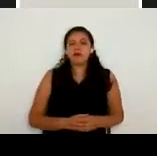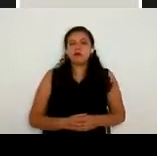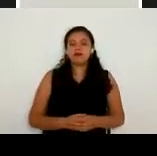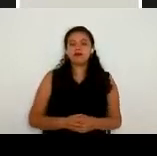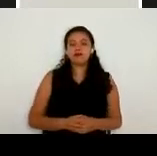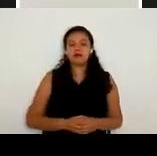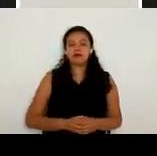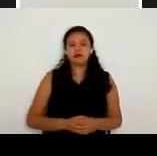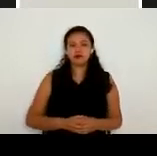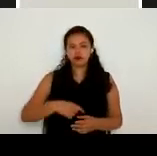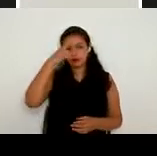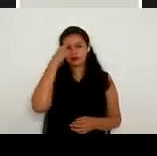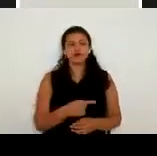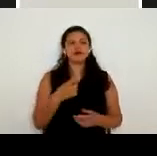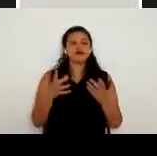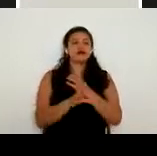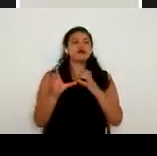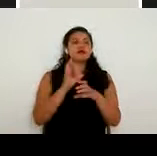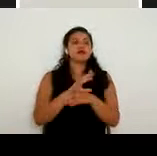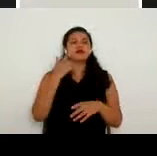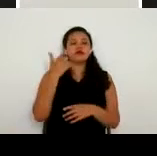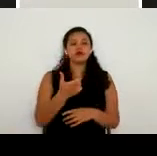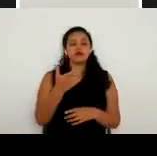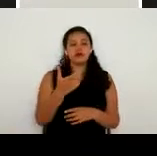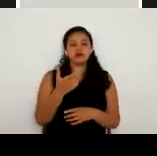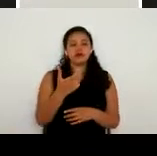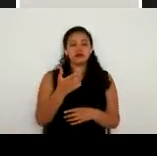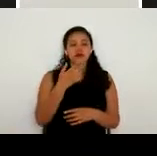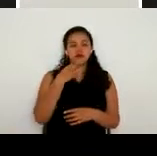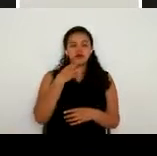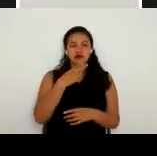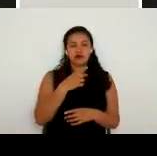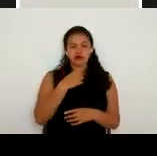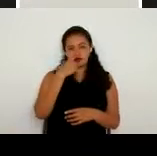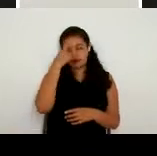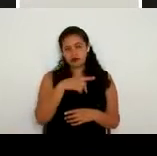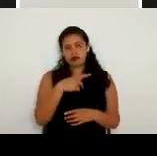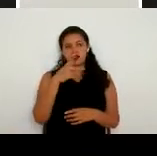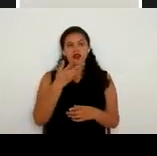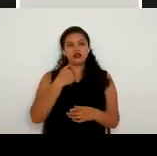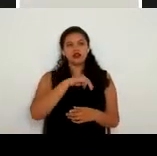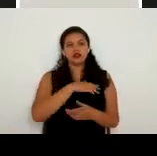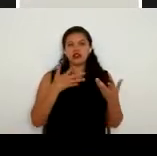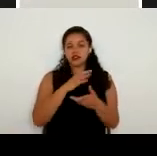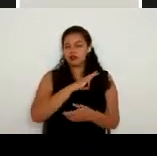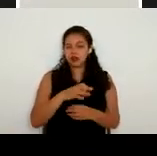de los recursos económicos necesarios para que esto se pueda llevar a cabo